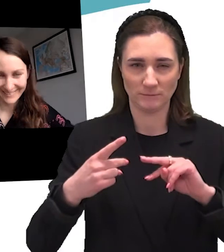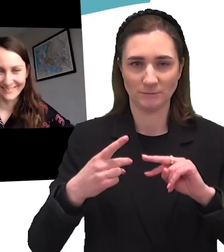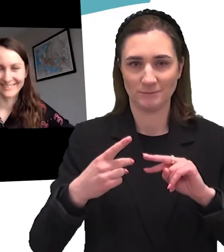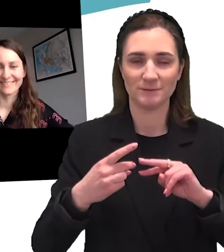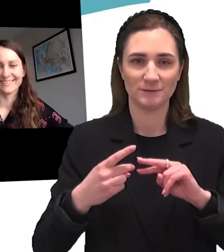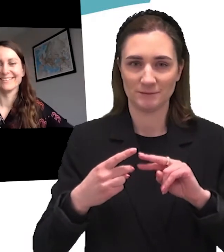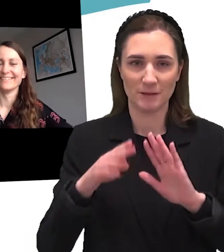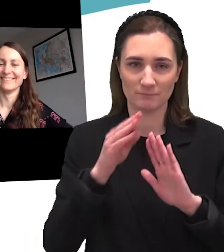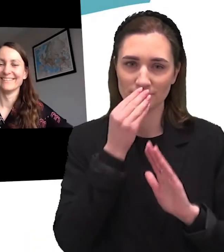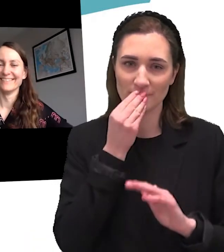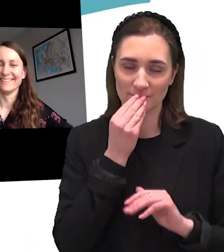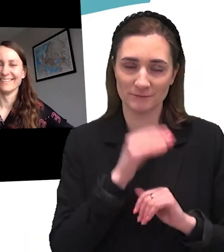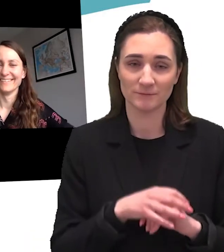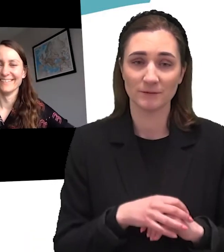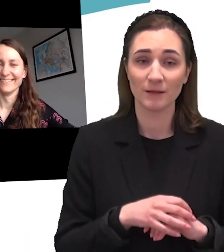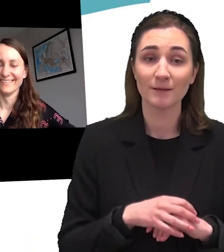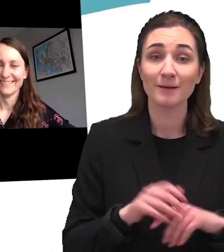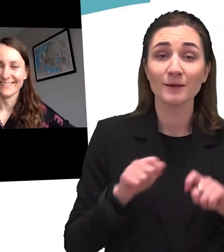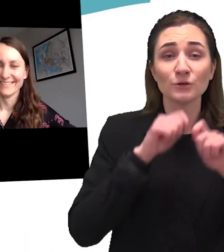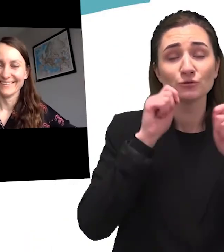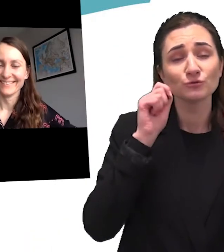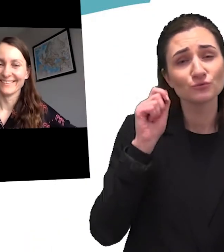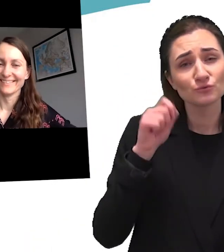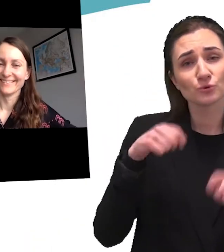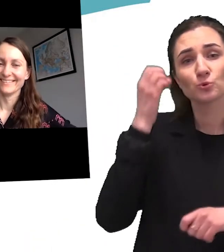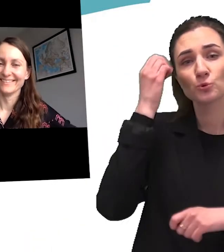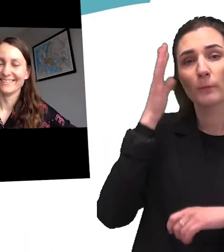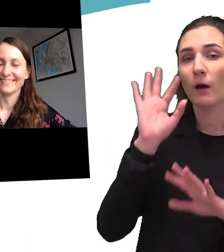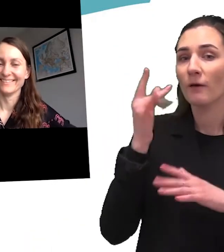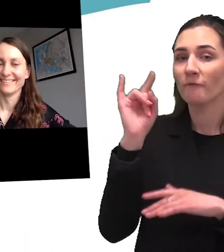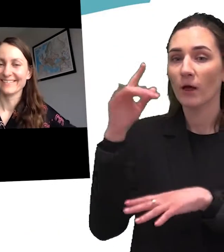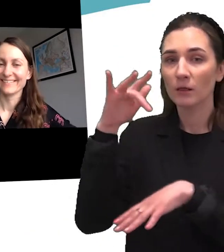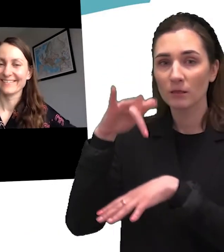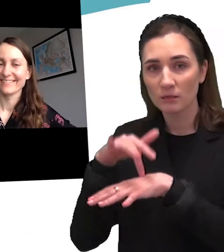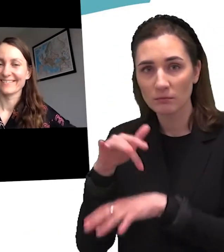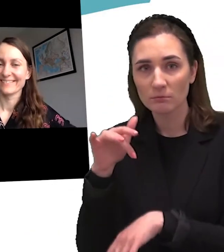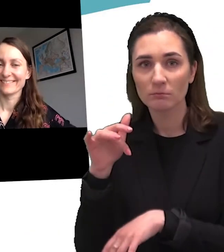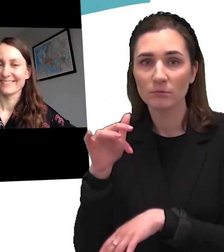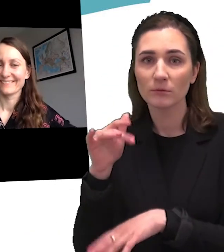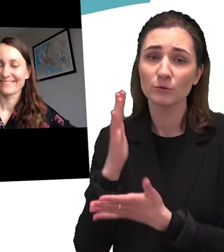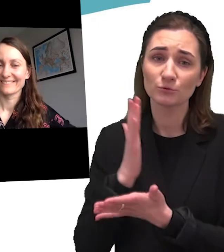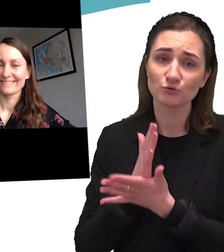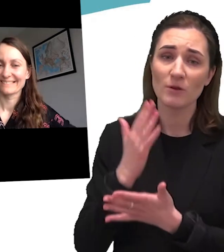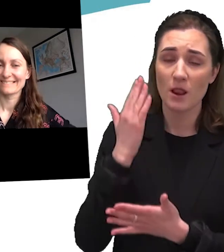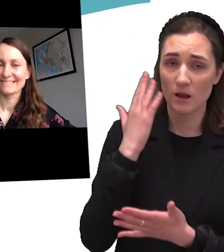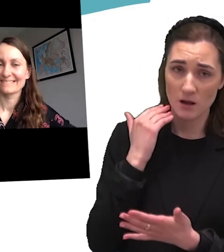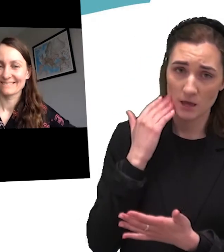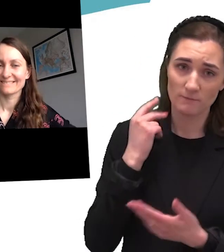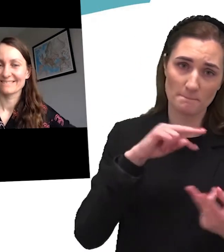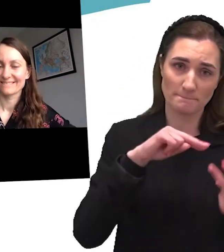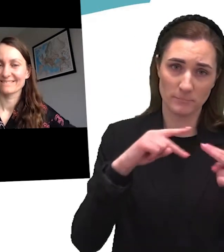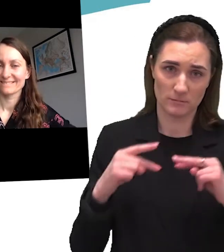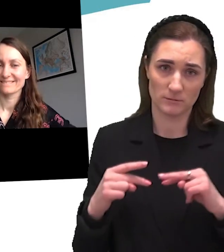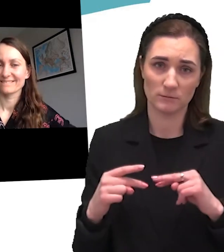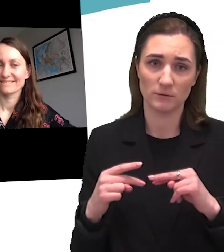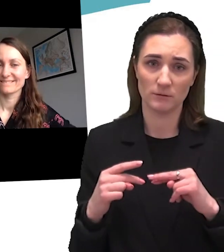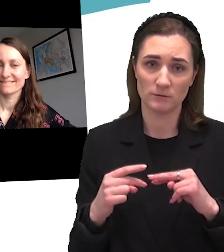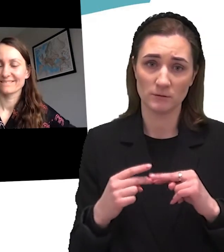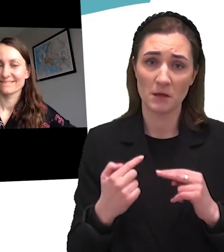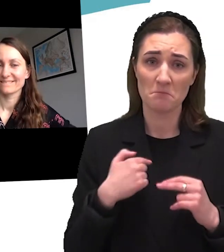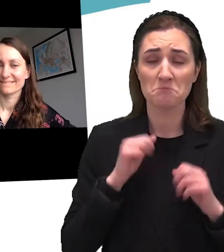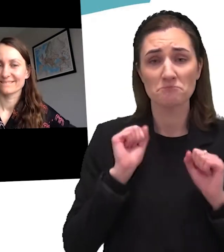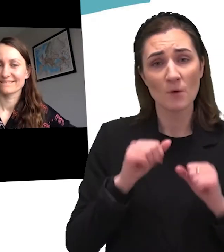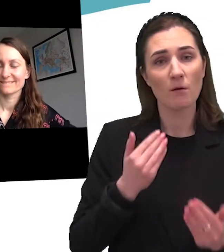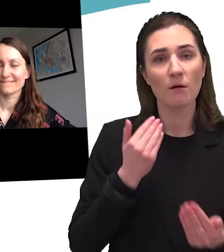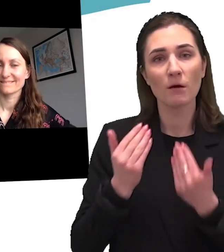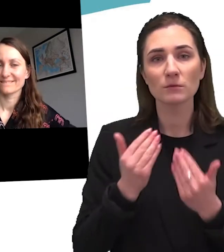Šito. Ir kito negausi. Tai kai mes pradedam suprasti, kaip jaučiasi vaikas, tai mums tada lengviau tą